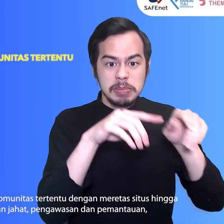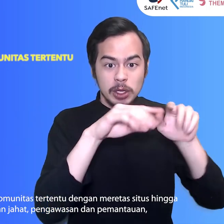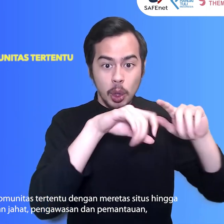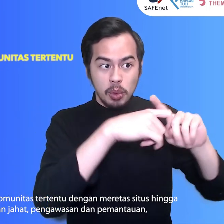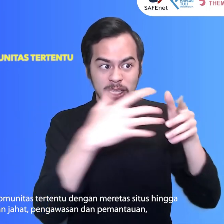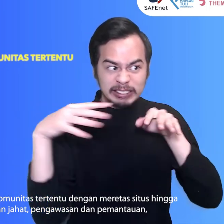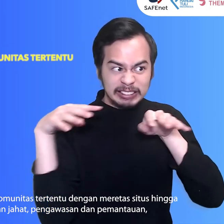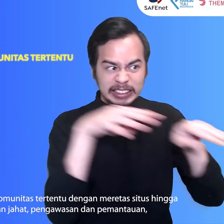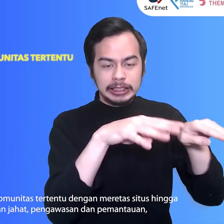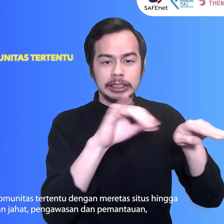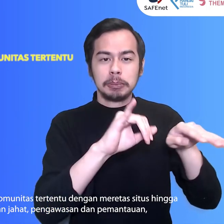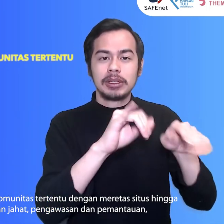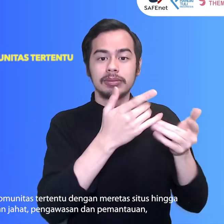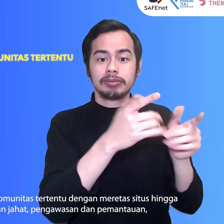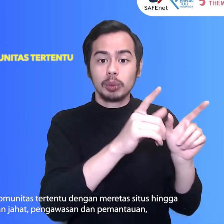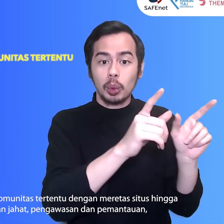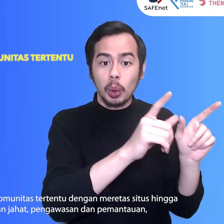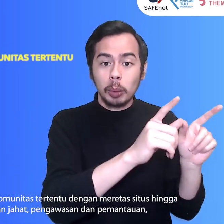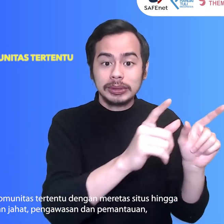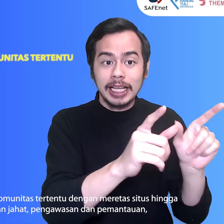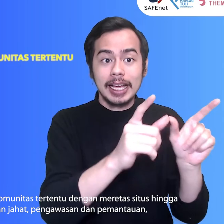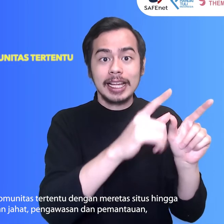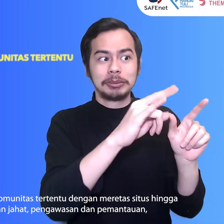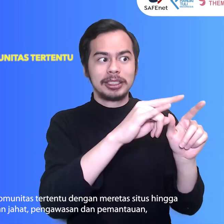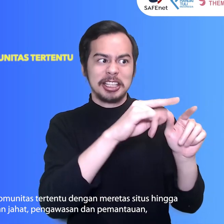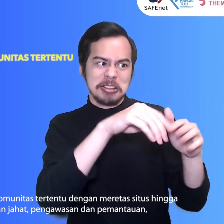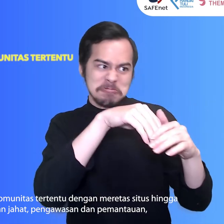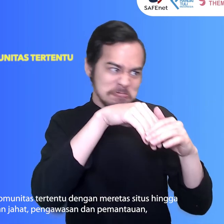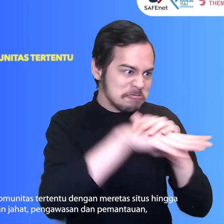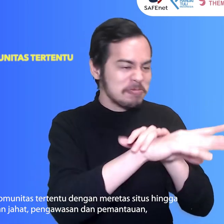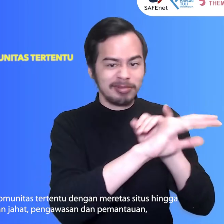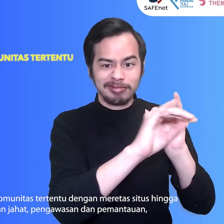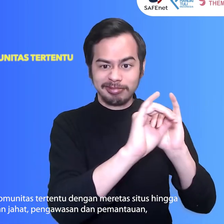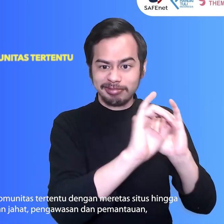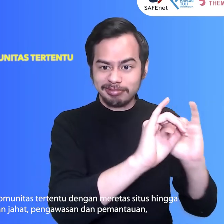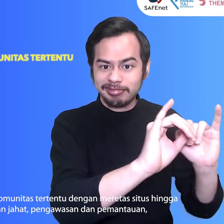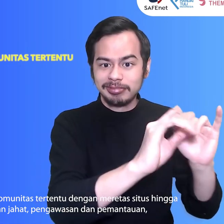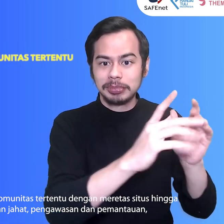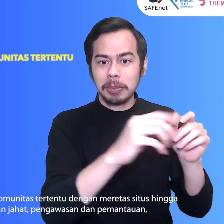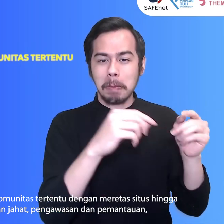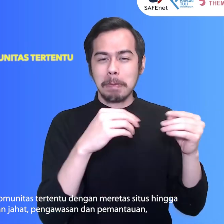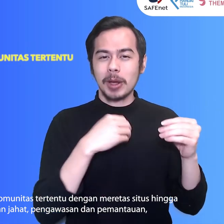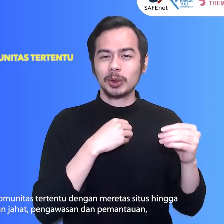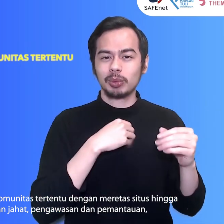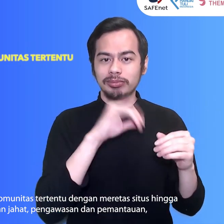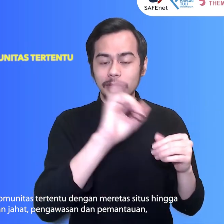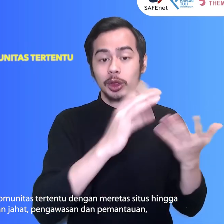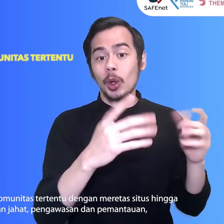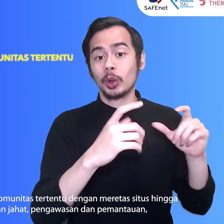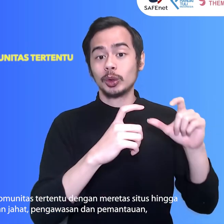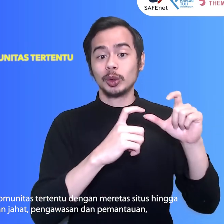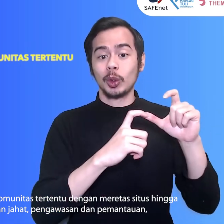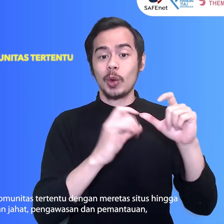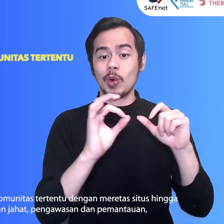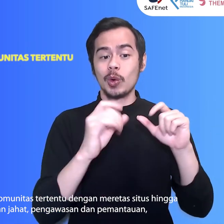dengan niatan jahat Hai pengawasan dan pemantauan ancaman pengepungan